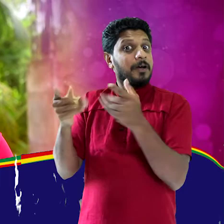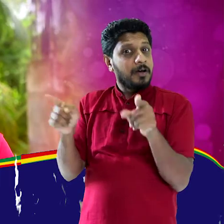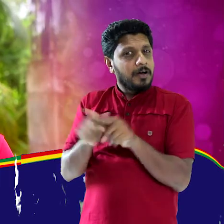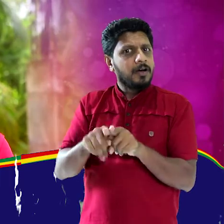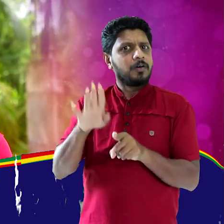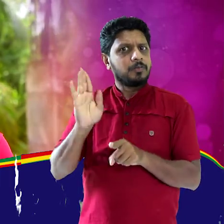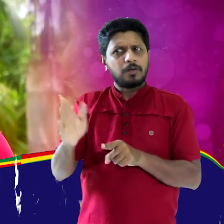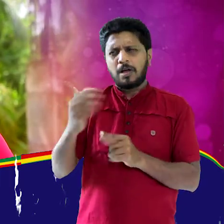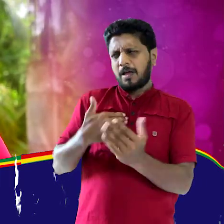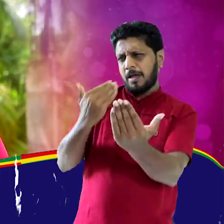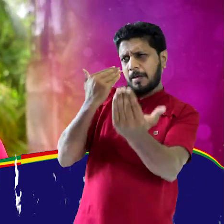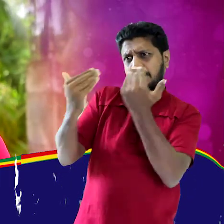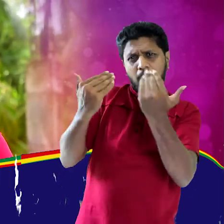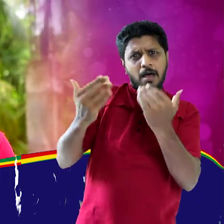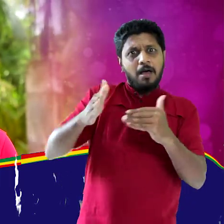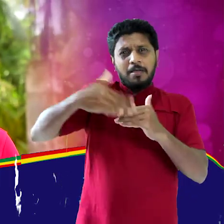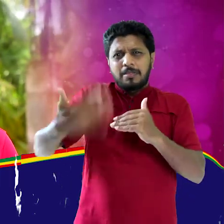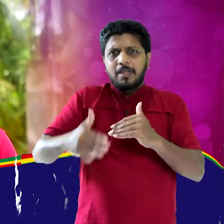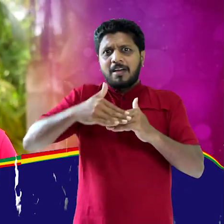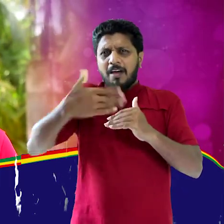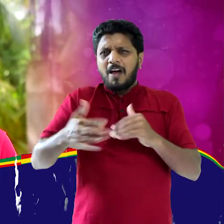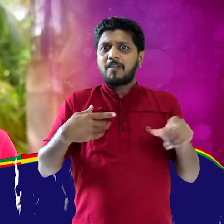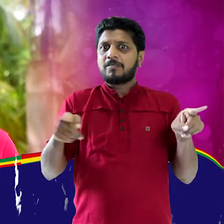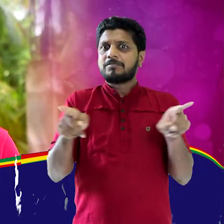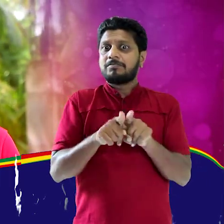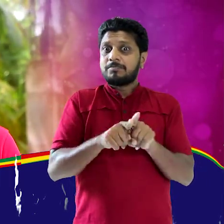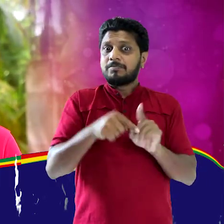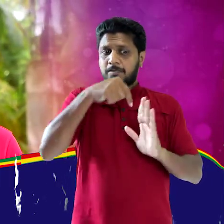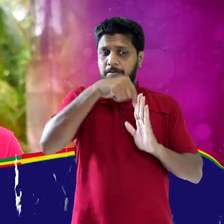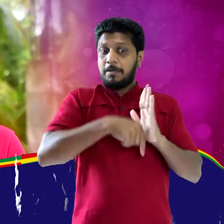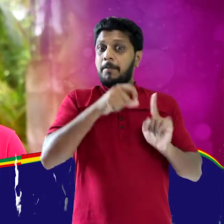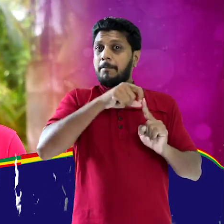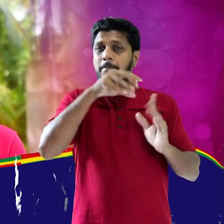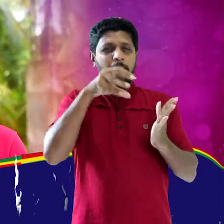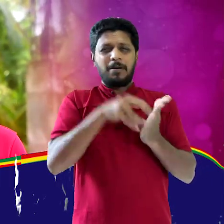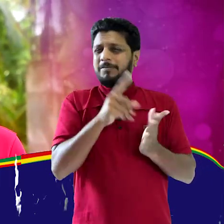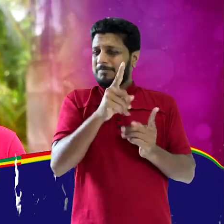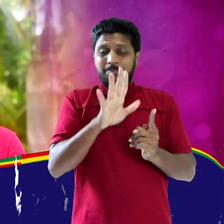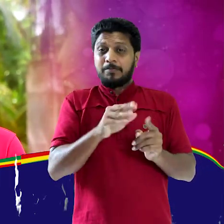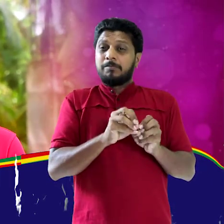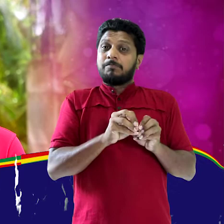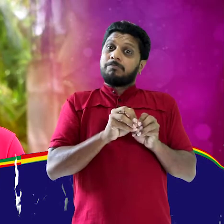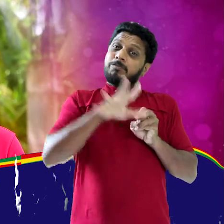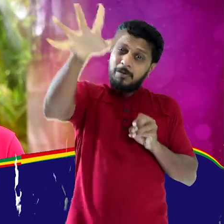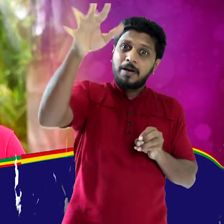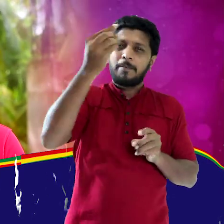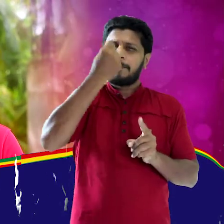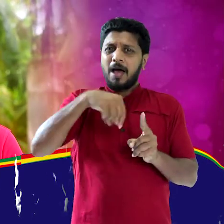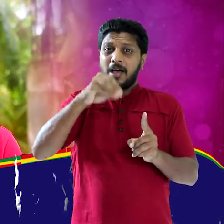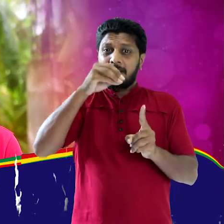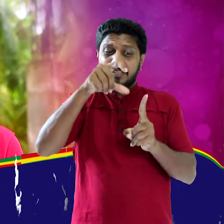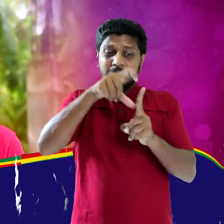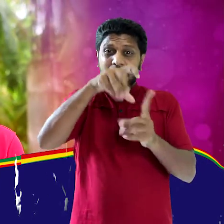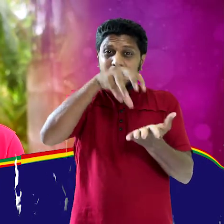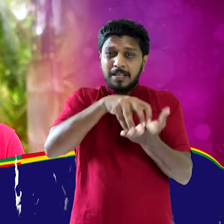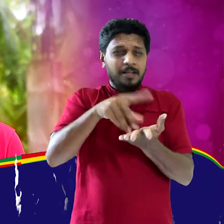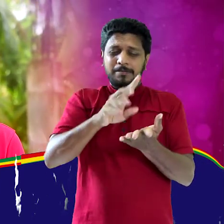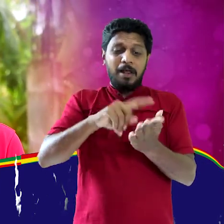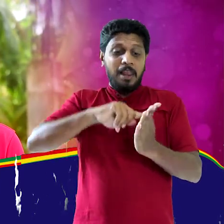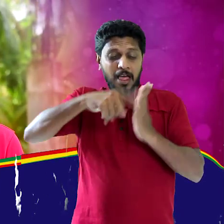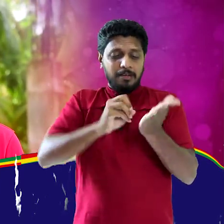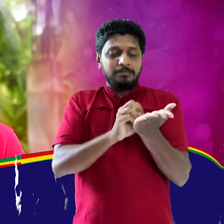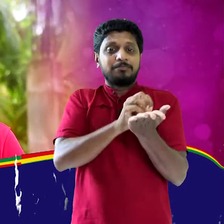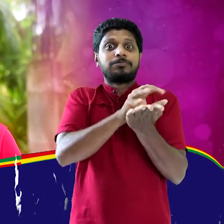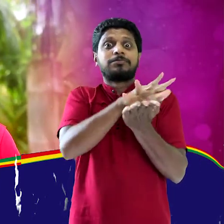වගේ දේවල් වල දකපු අත්දැකීම් තුළ මේ කටයුත්ත දකුණු බලාතෙන් ඔබට මාතර දිස්ත්‍රික්කෙන් ඔබට ලංකාවේම ක්‍රියාත්මක